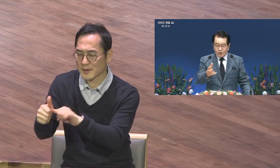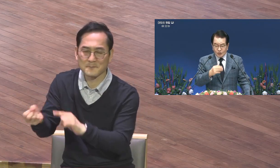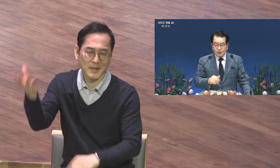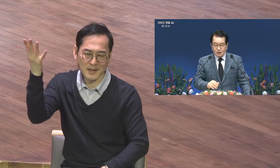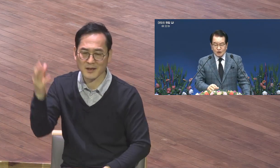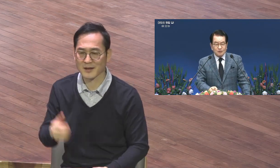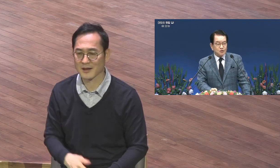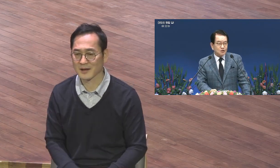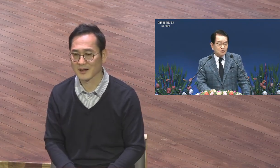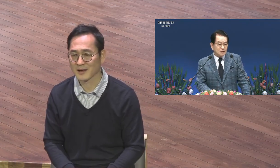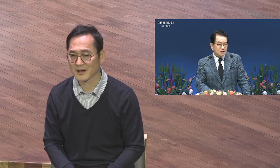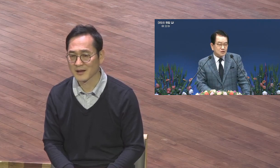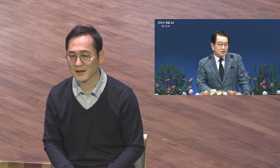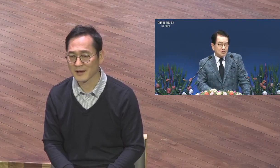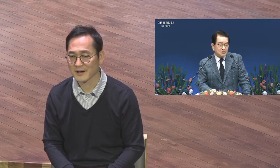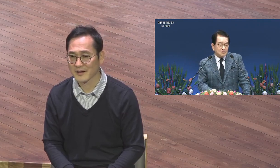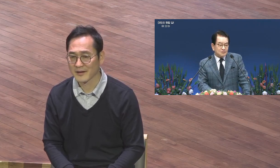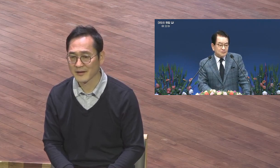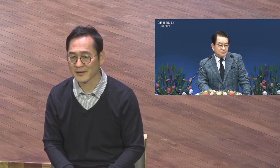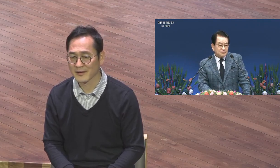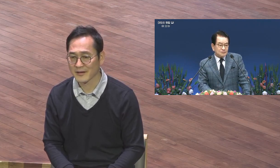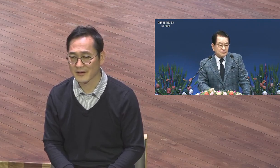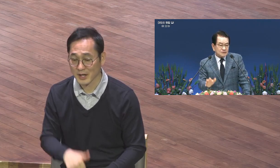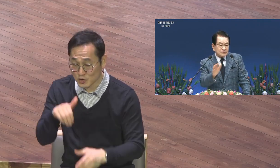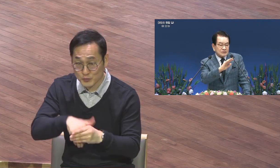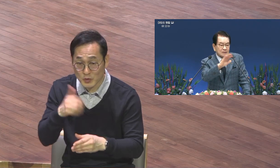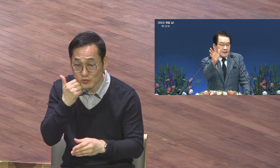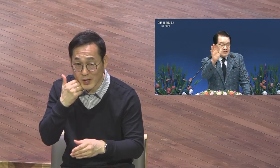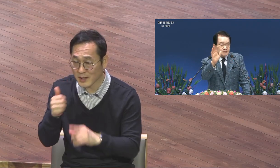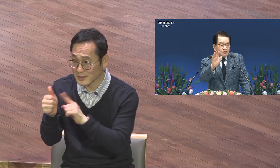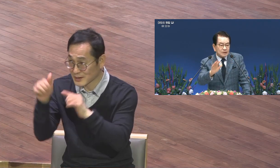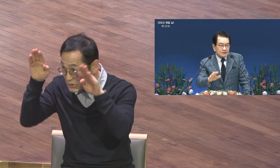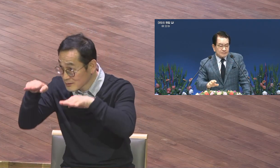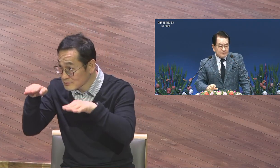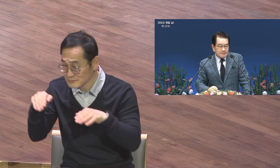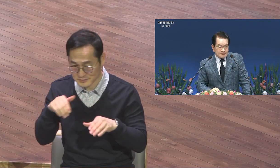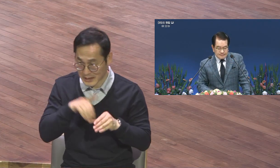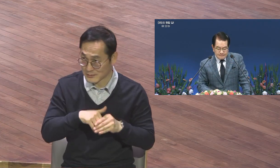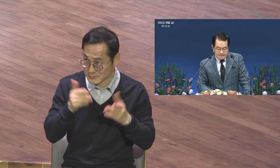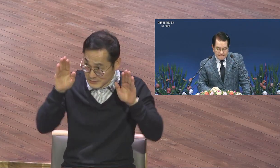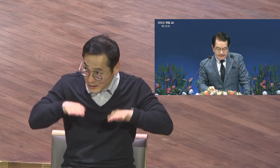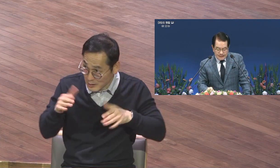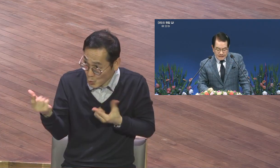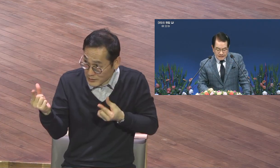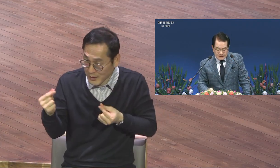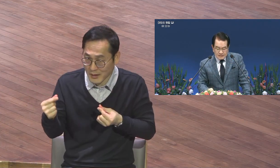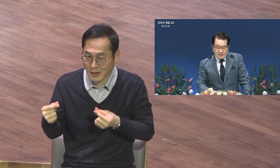투표를 하니까 런던 시장이 무슬림 되지. 싹 80% 가요.